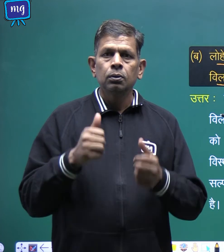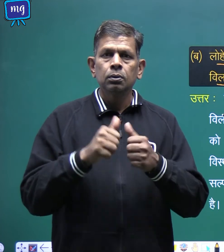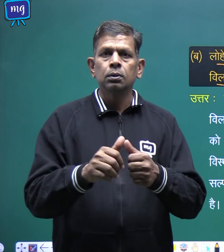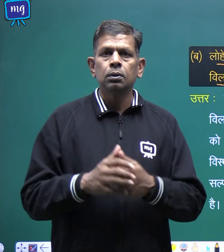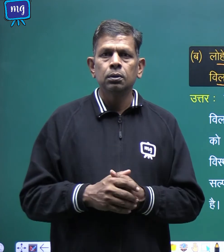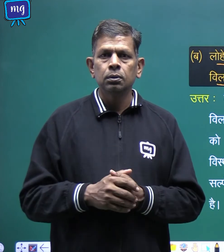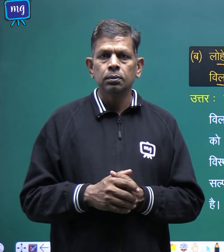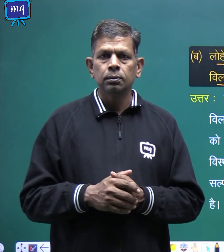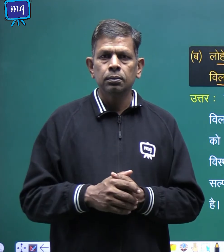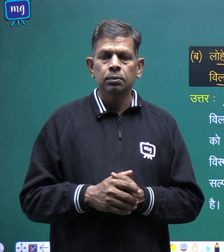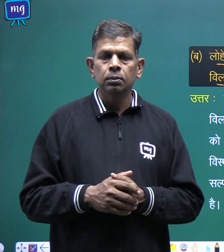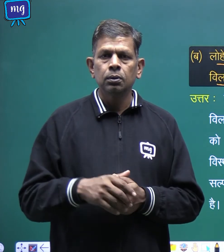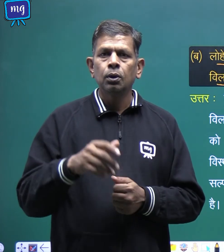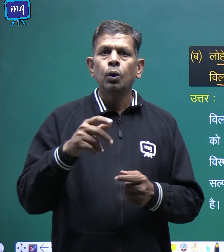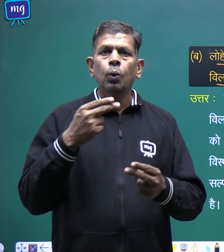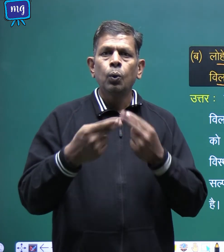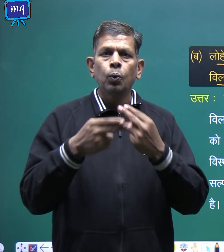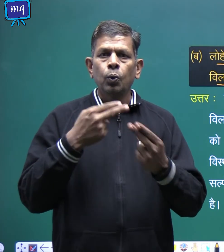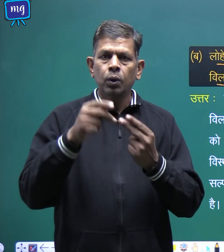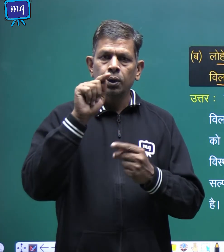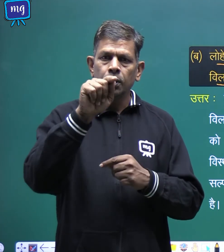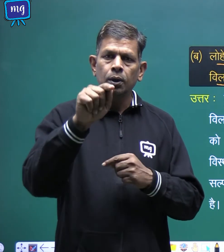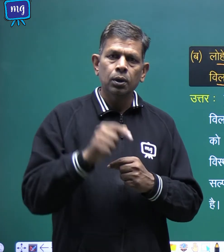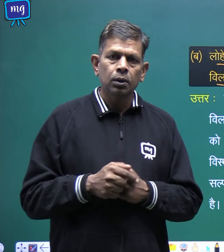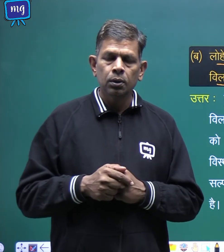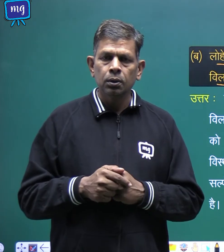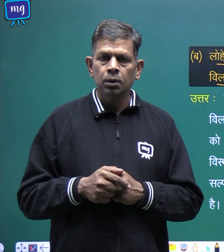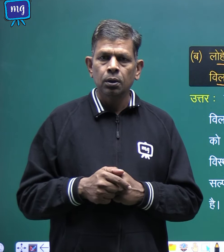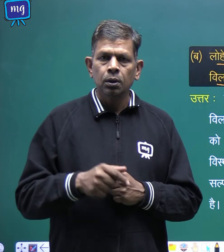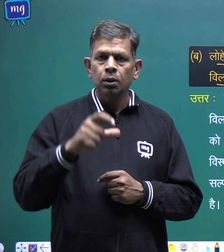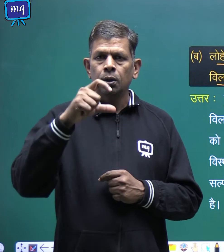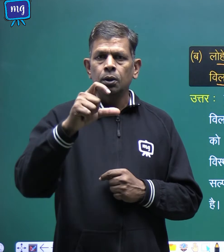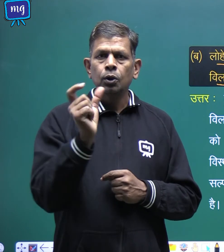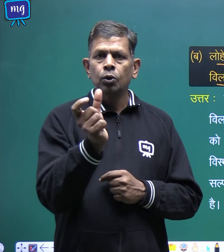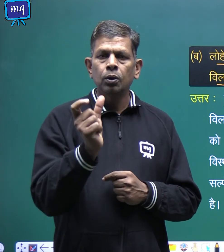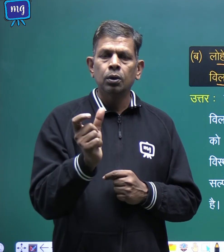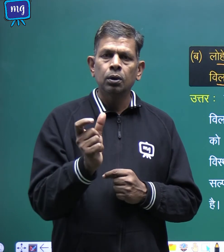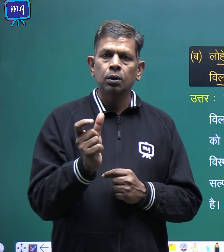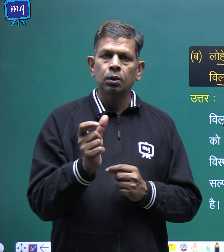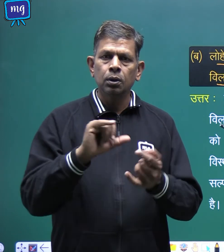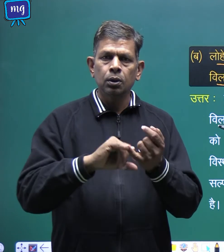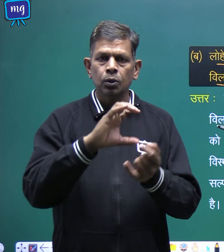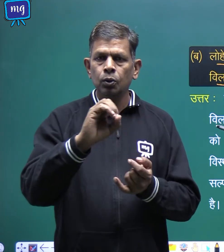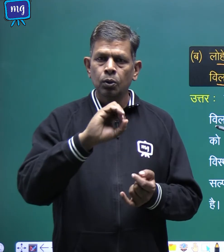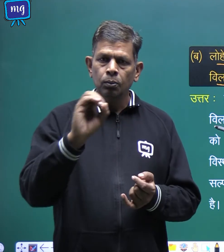उत्तर, लोहे की कील कॉपर सल्फेट के